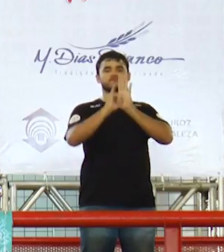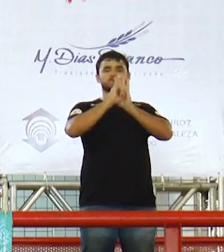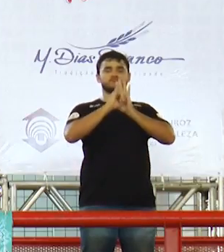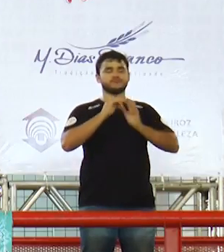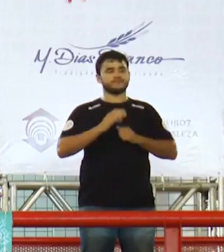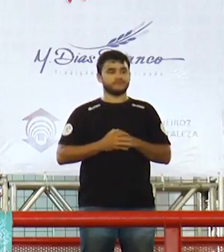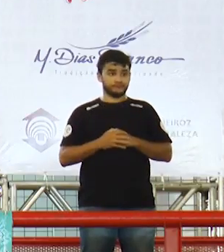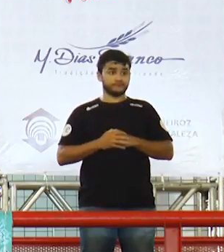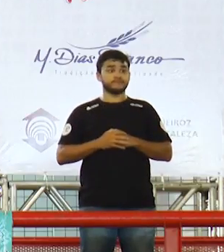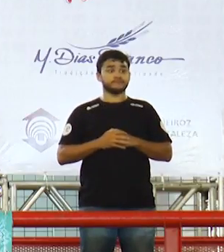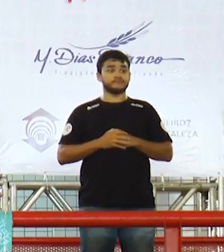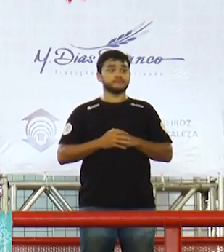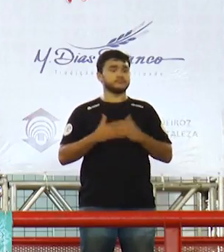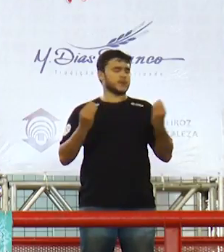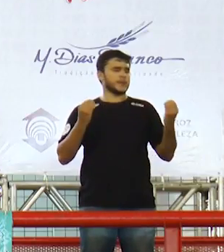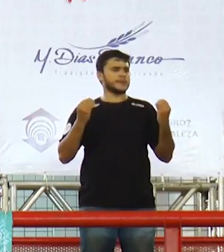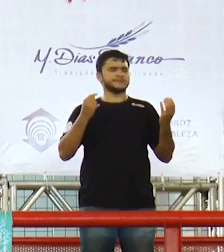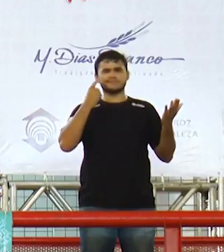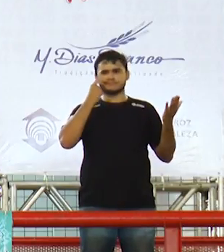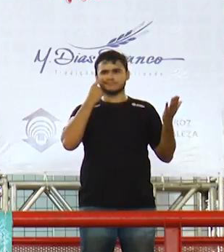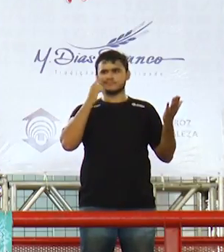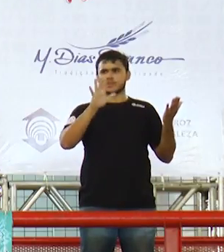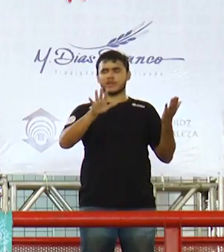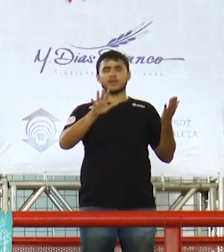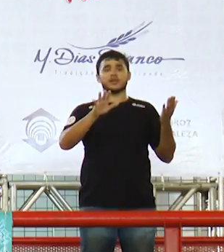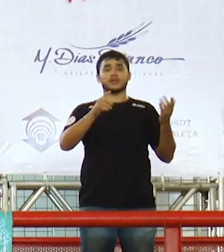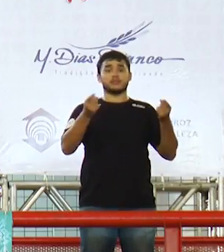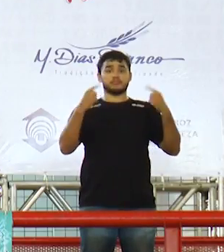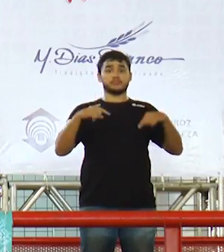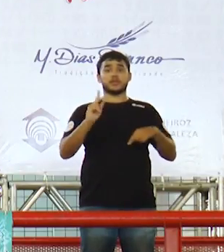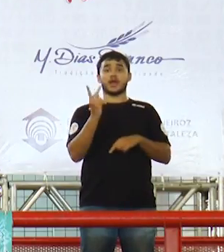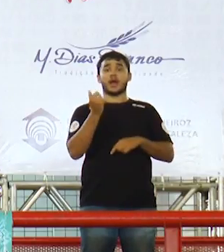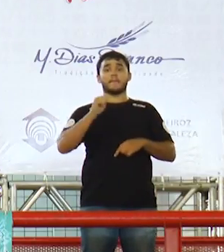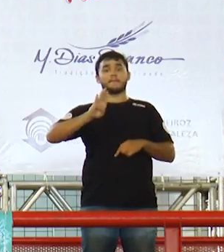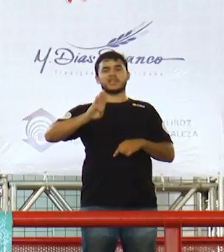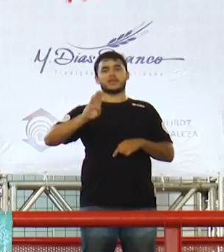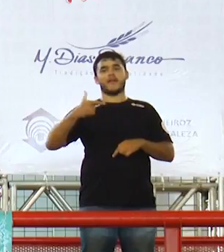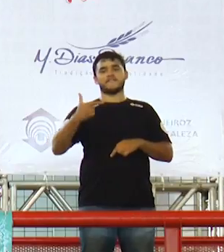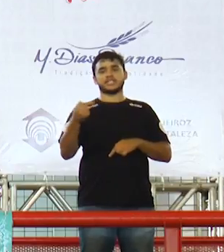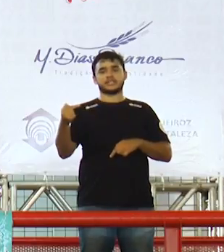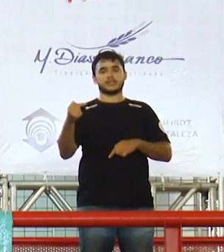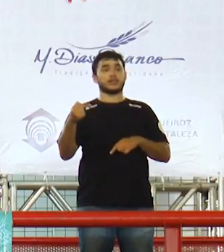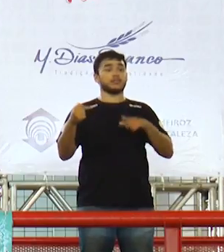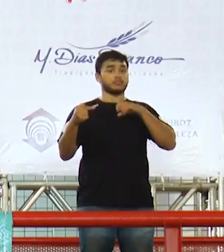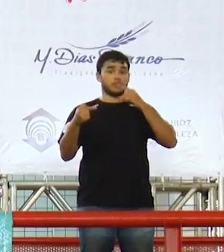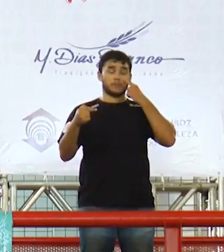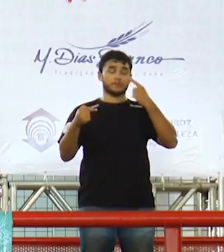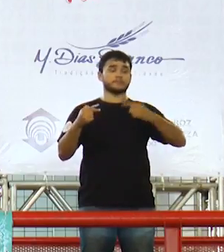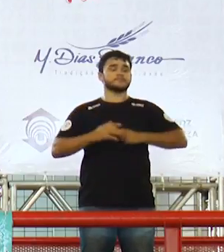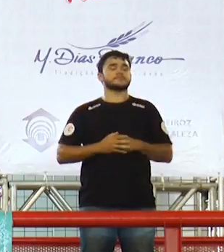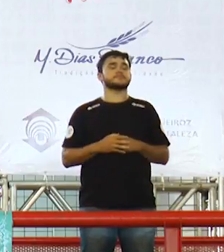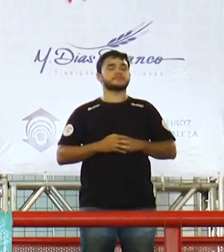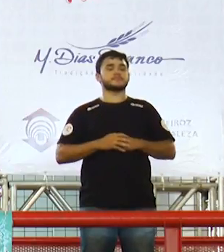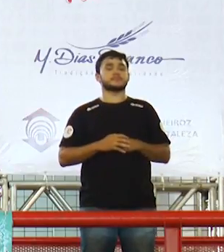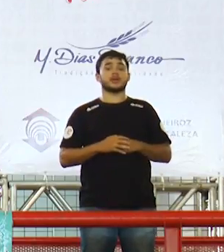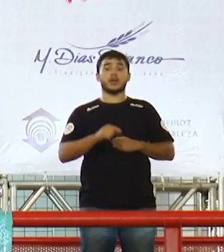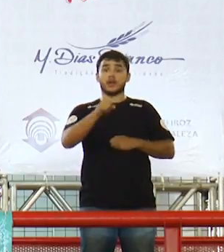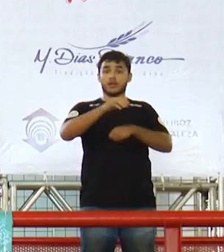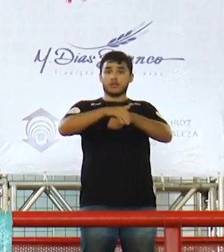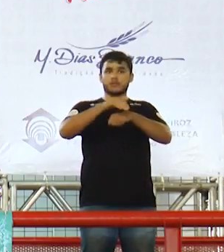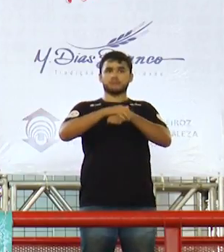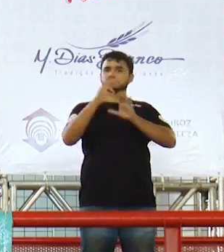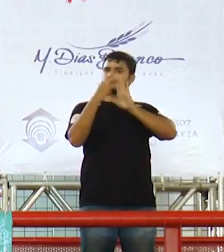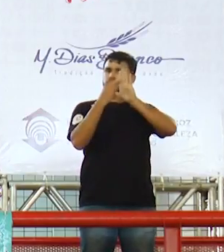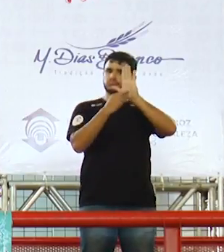identidade. E eu chamo a sua atenção para a habilidade 27, que diz: reconhecer os usos da